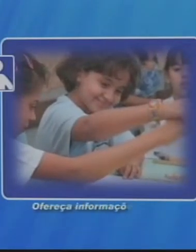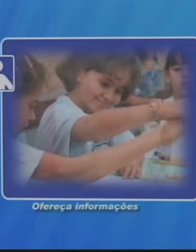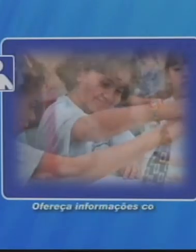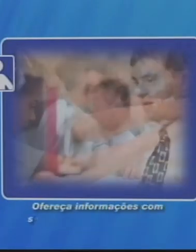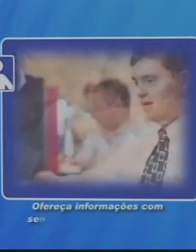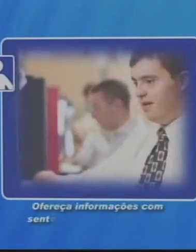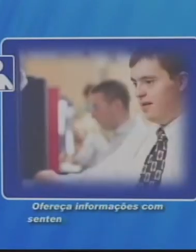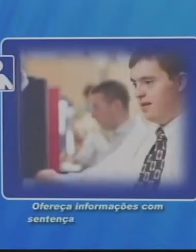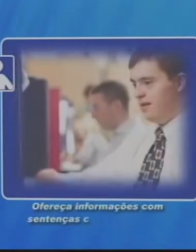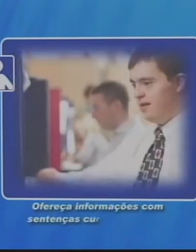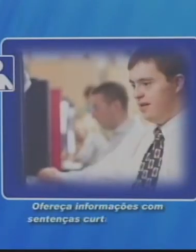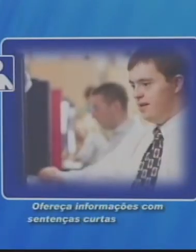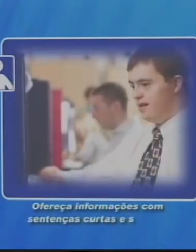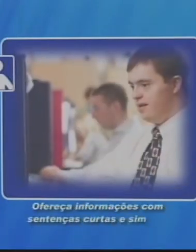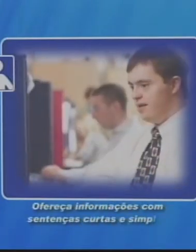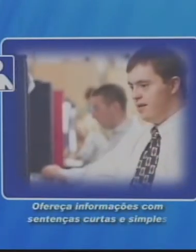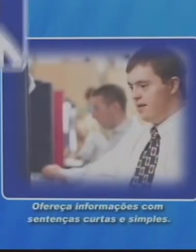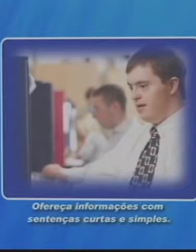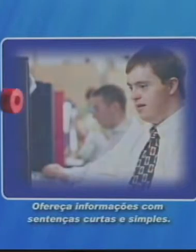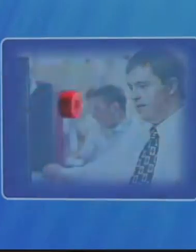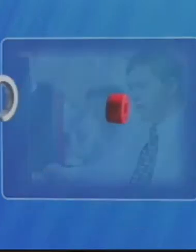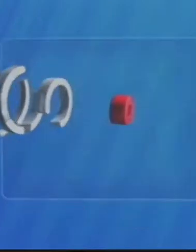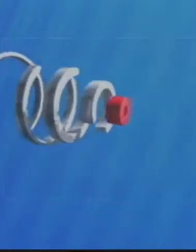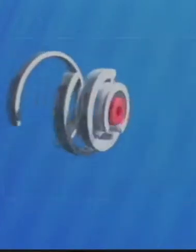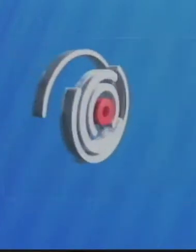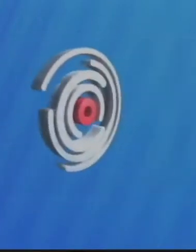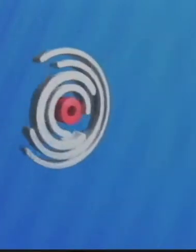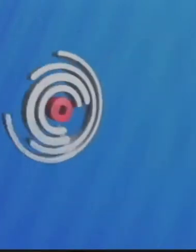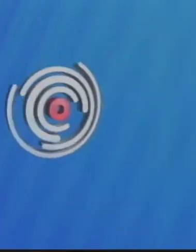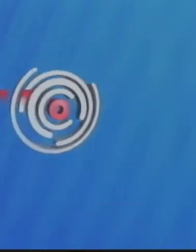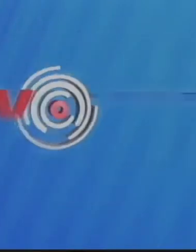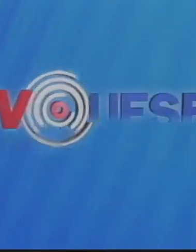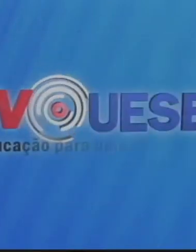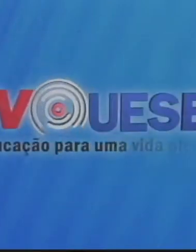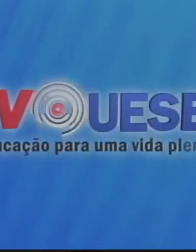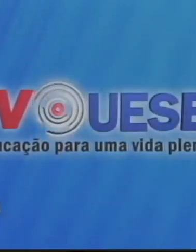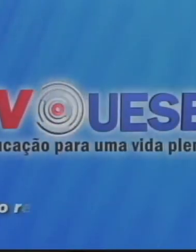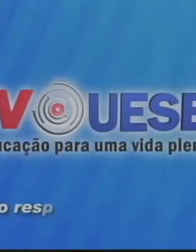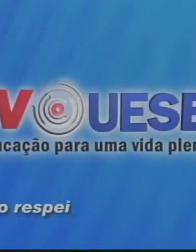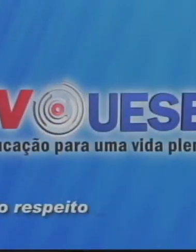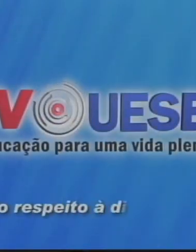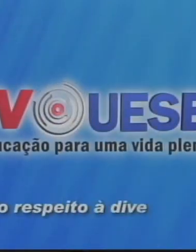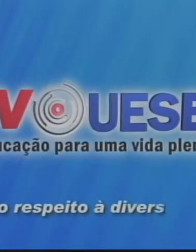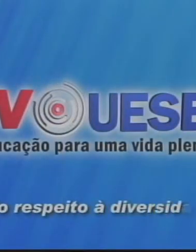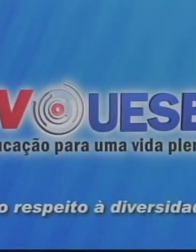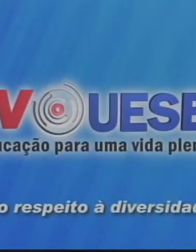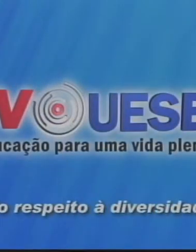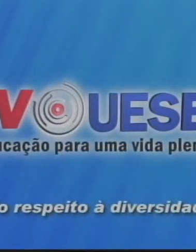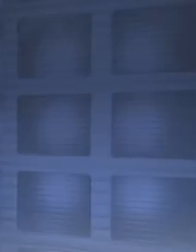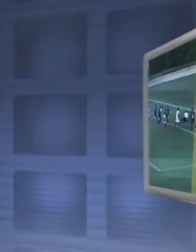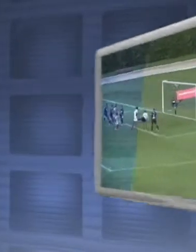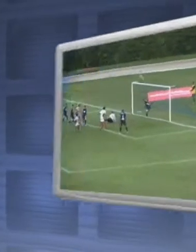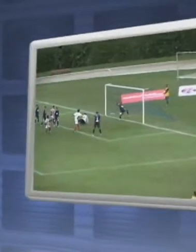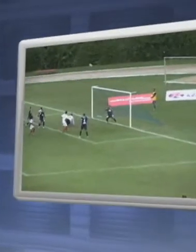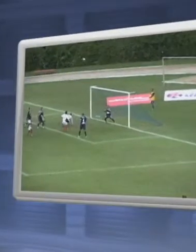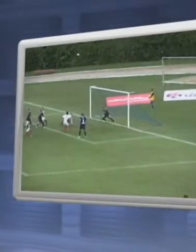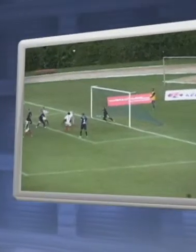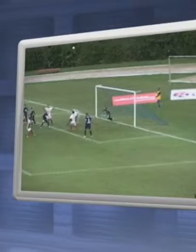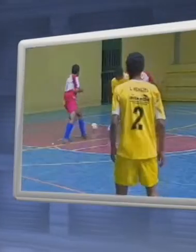com sentenças curtas e simples uma campanha TV pelo respeito à diversidade paixão do